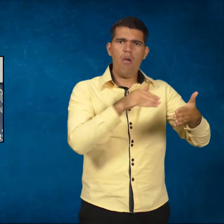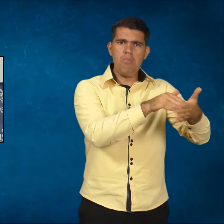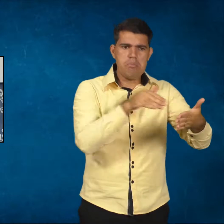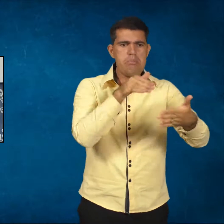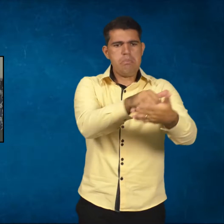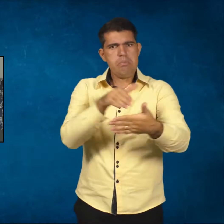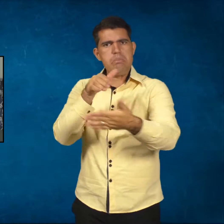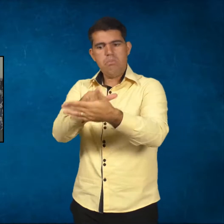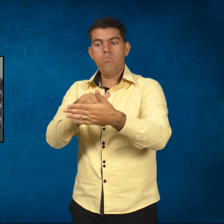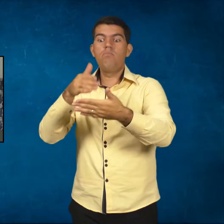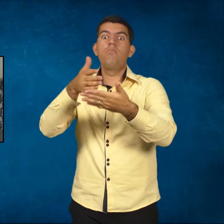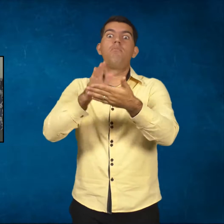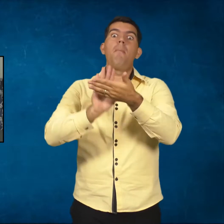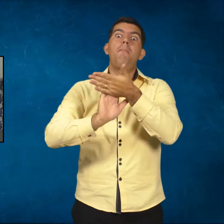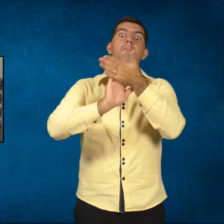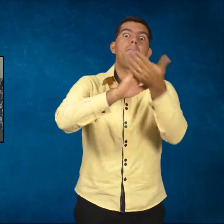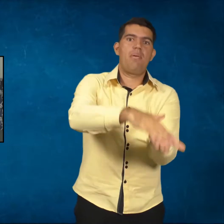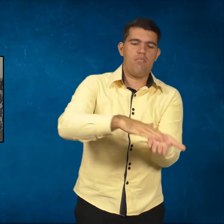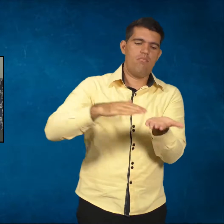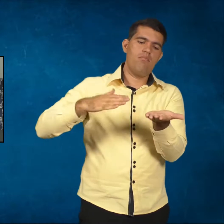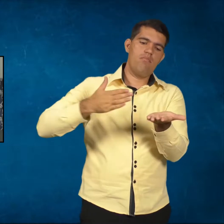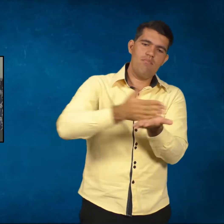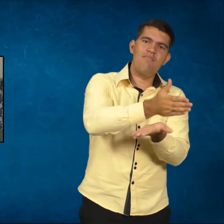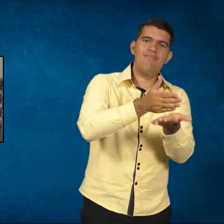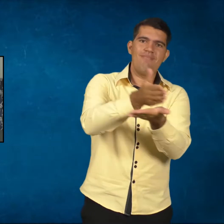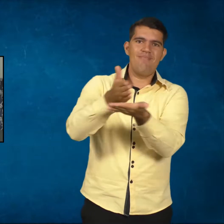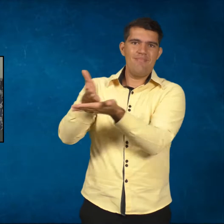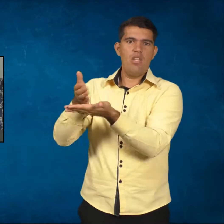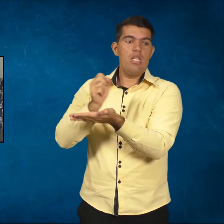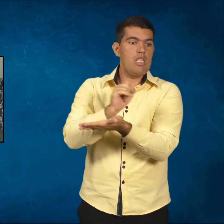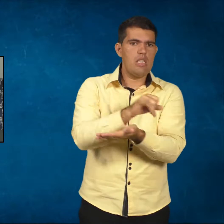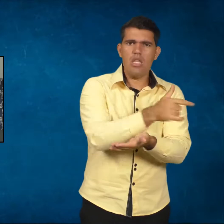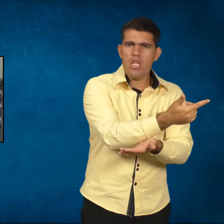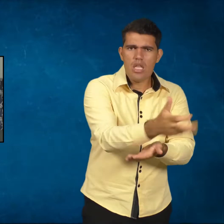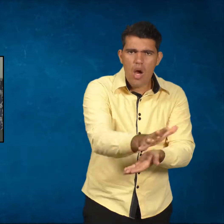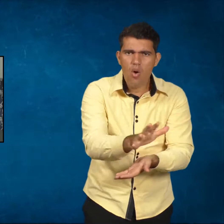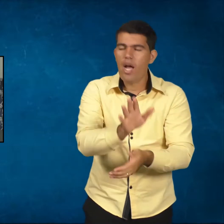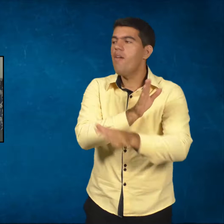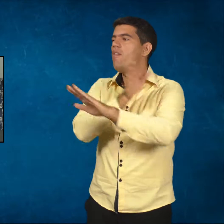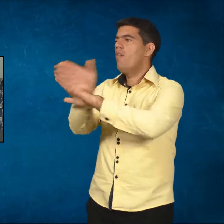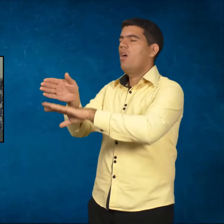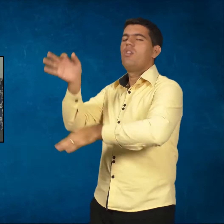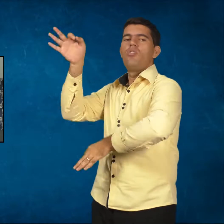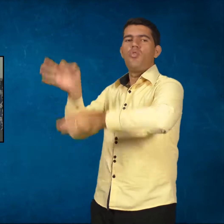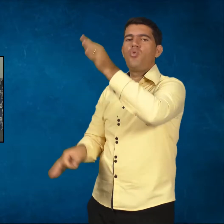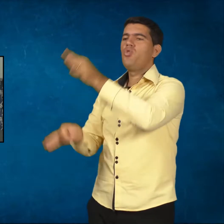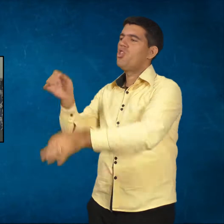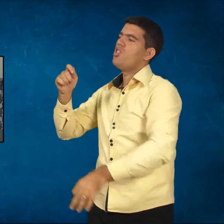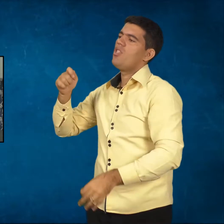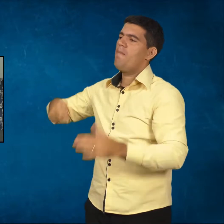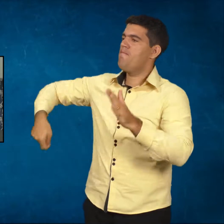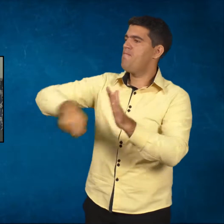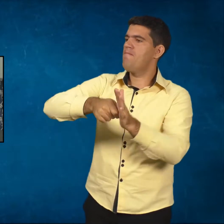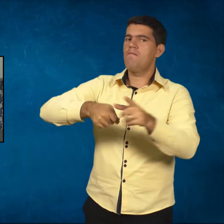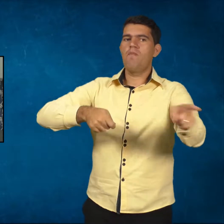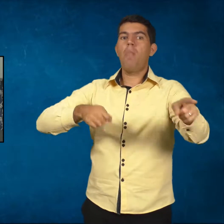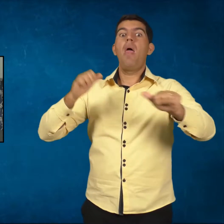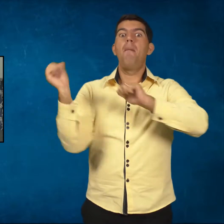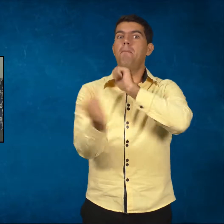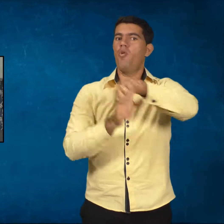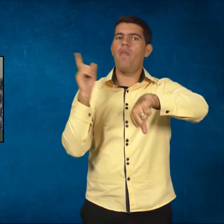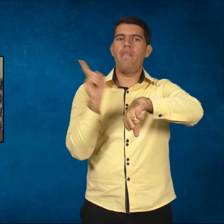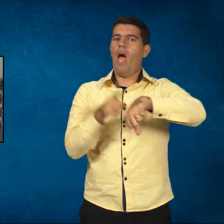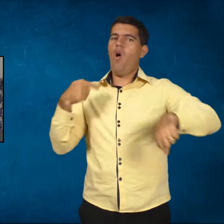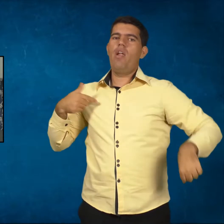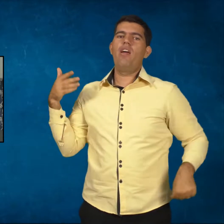barreira arquitetônica. E se preciso for, ele tem que entrar na justiça para que essa escola mude imediatamente para que ele esteja lá.